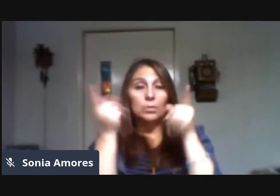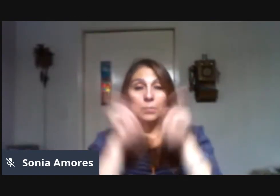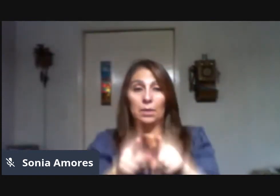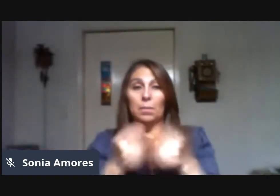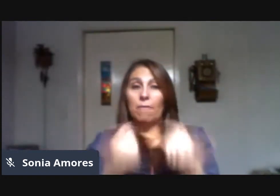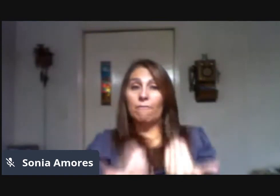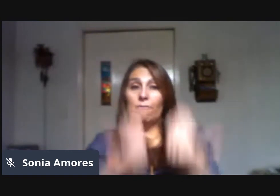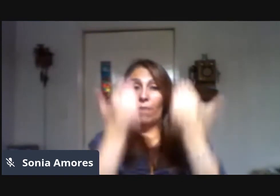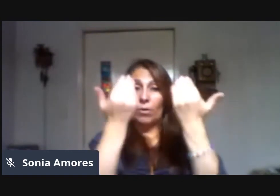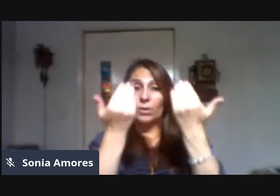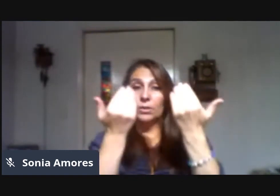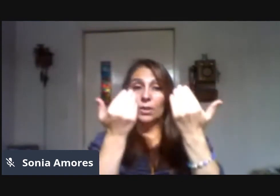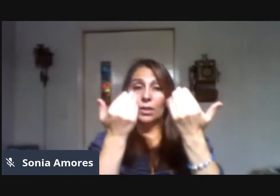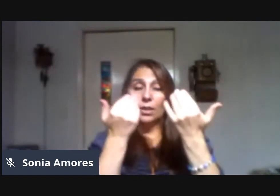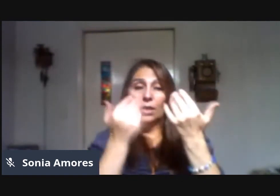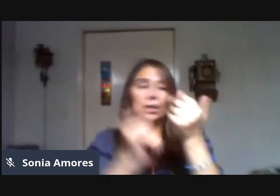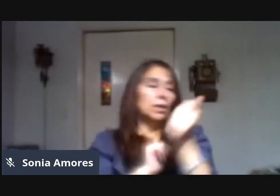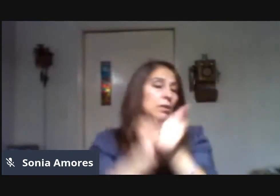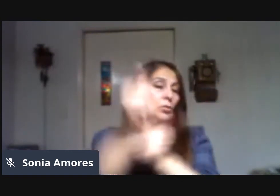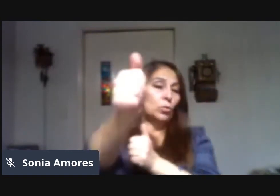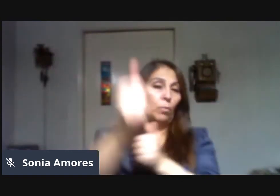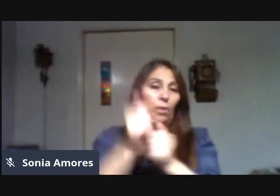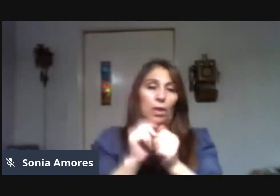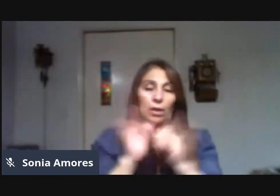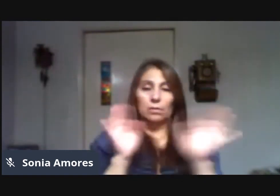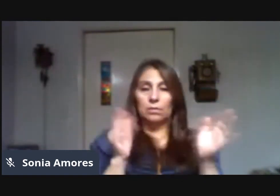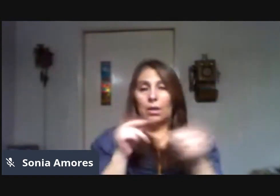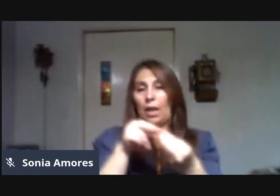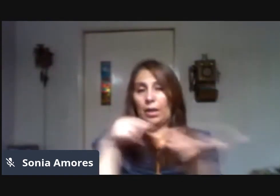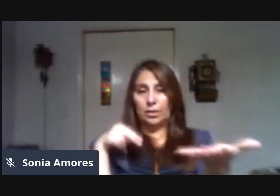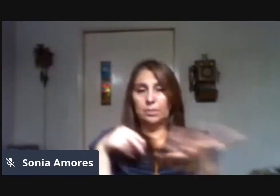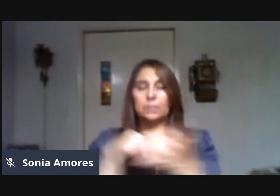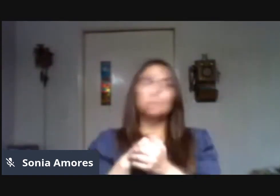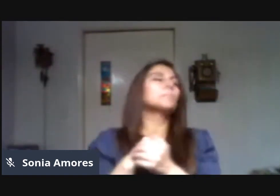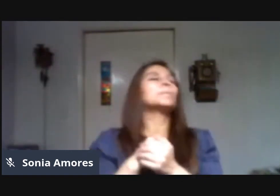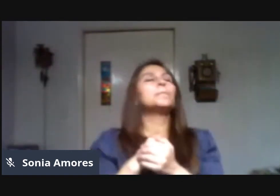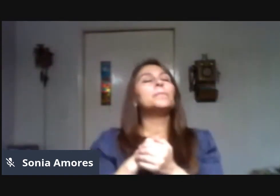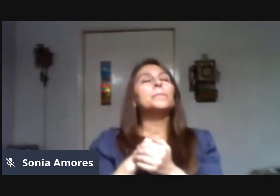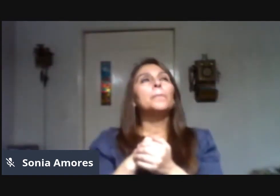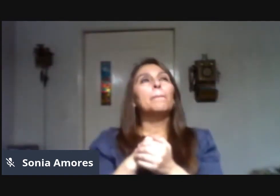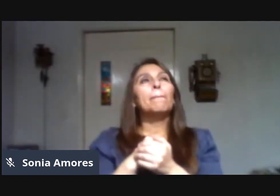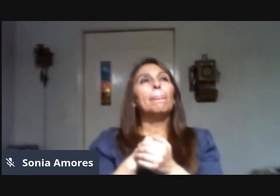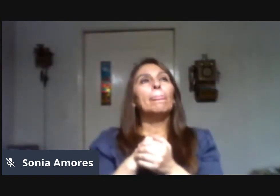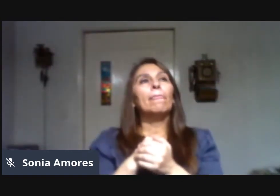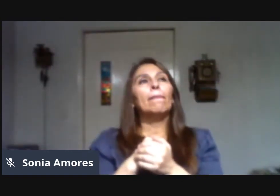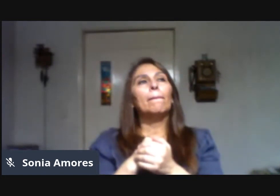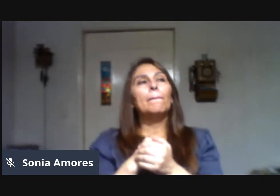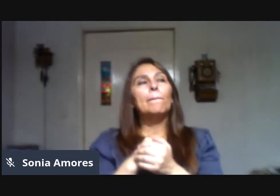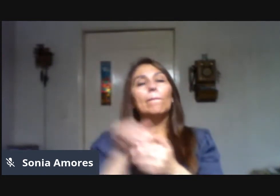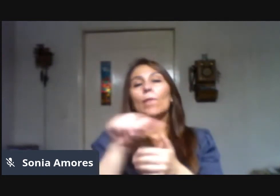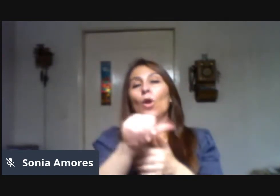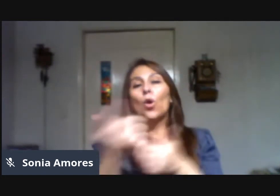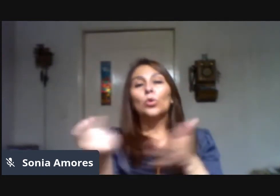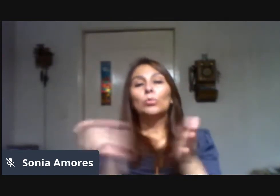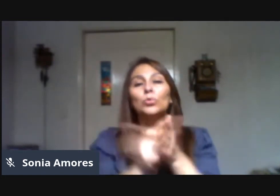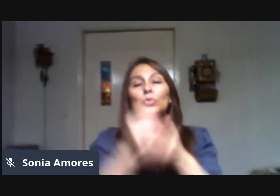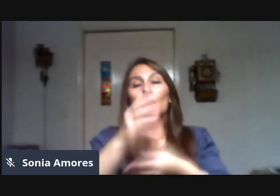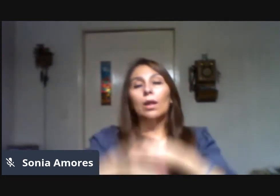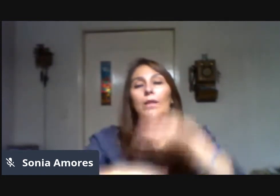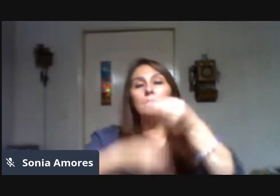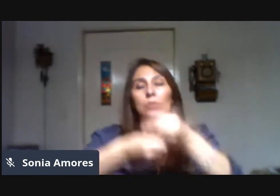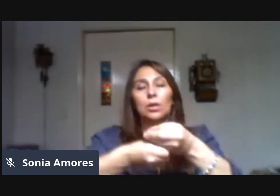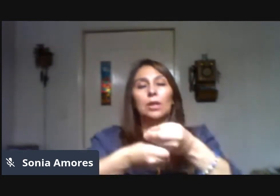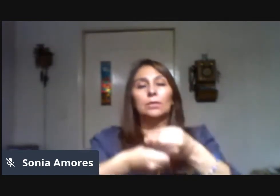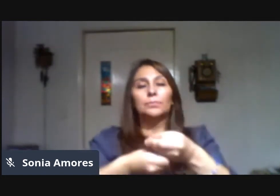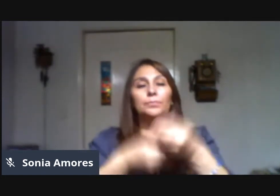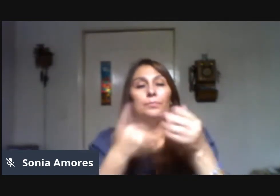en medio de esta crisis. Un elemento adicional que quiero poner también de presente es lo que está generando esta situación en el marco de